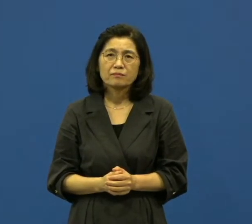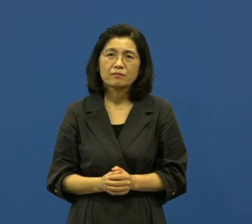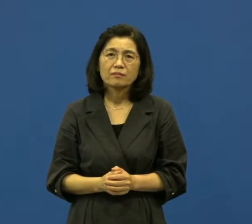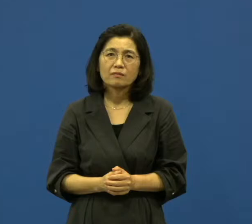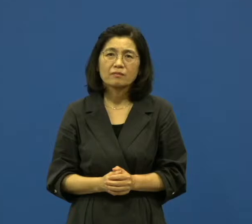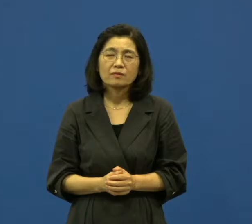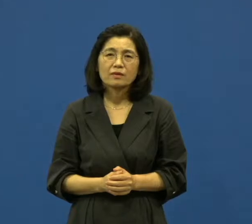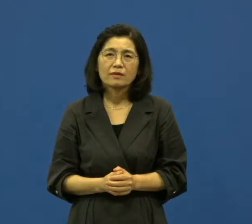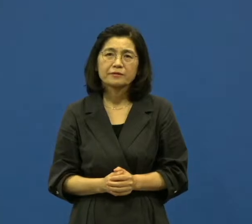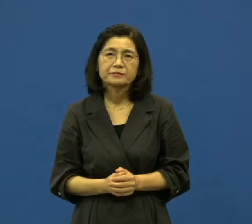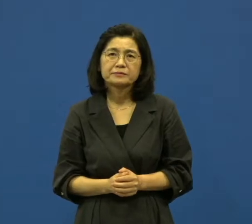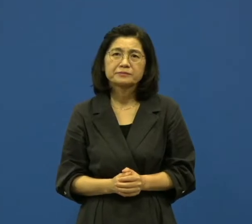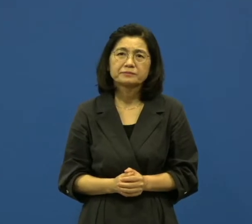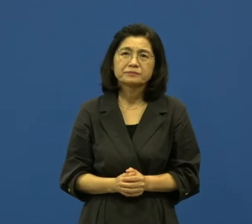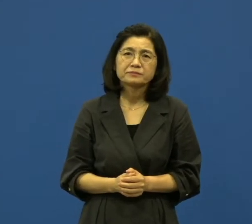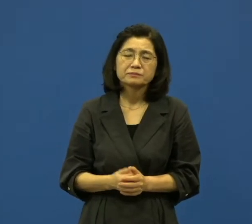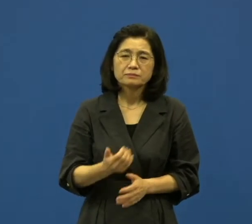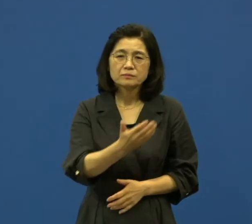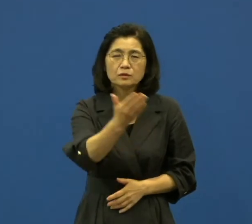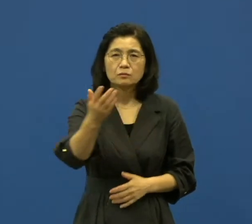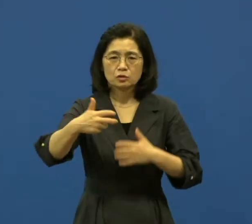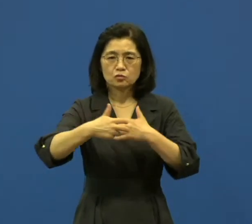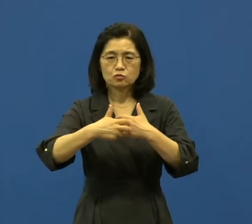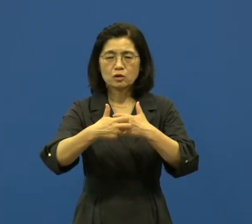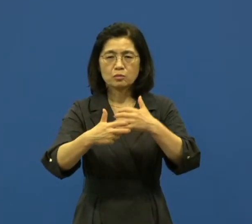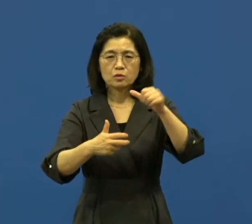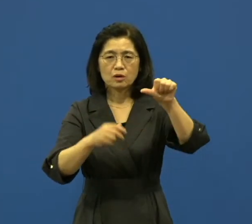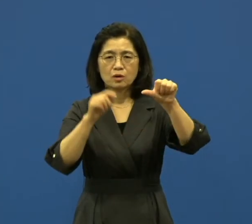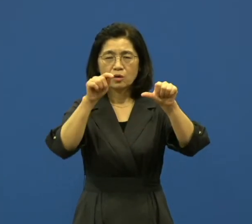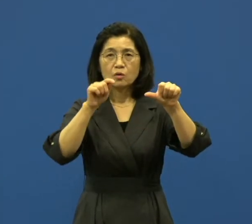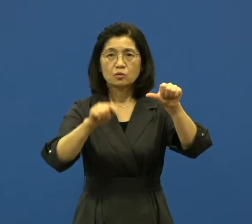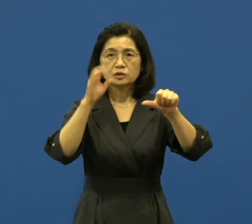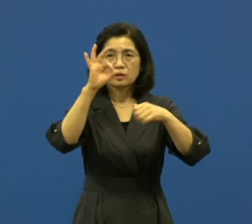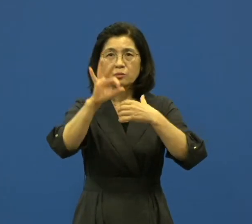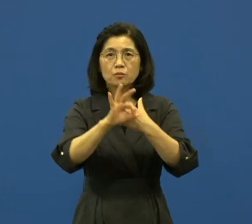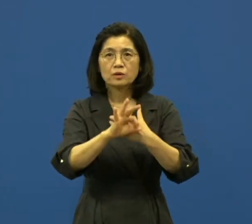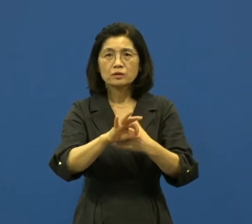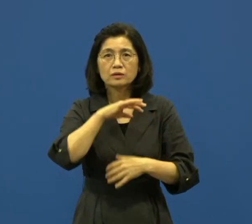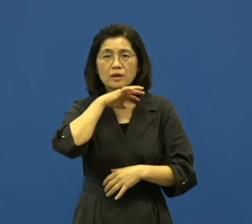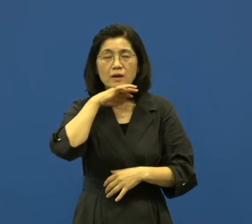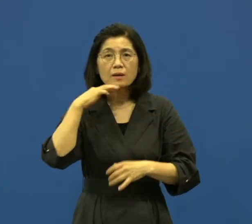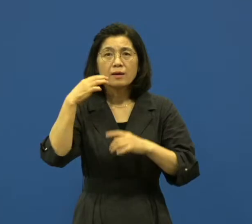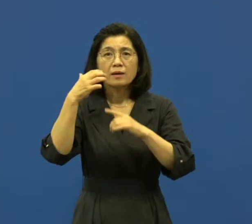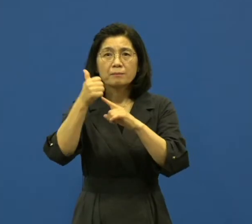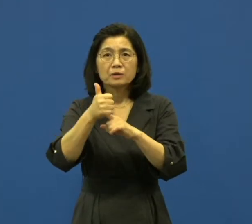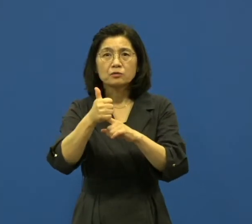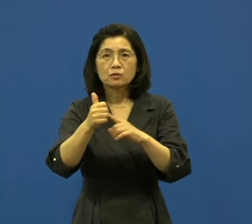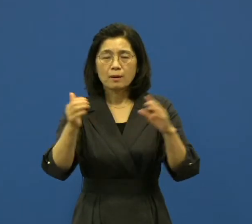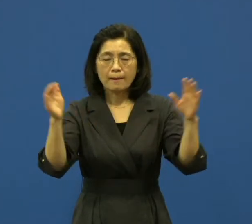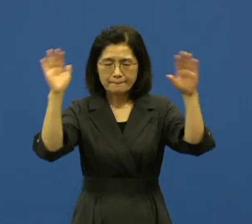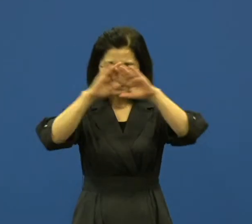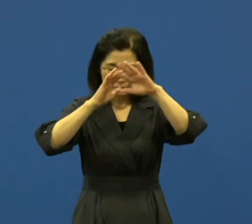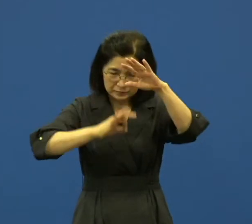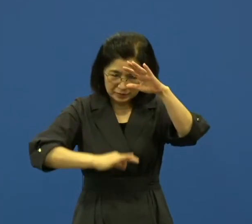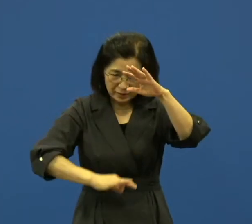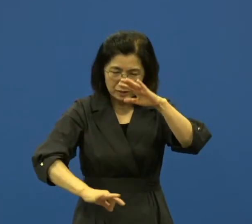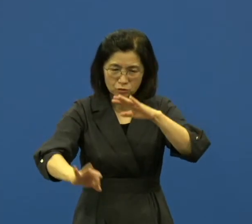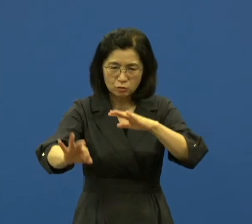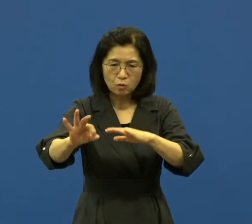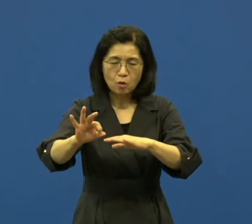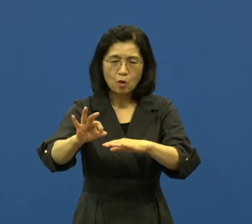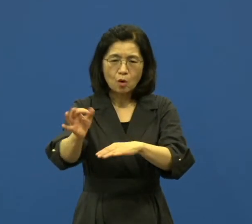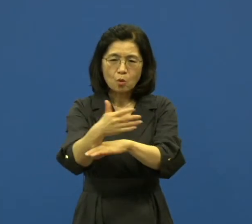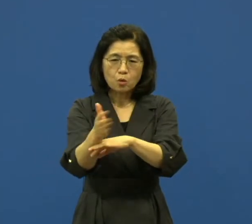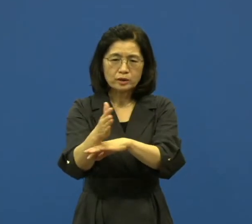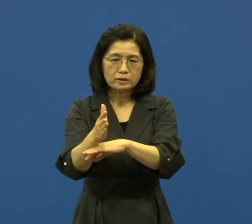거죠. 여러분, 누가복음 5장의 사건을 보십시오. 베드로가 밤이 낮도록 고기를 잡았지만 한 마리도 잡지